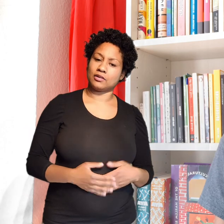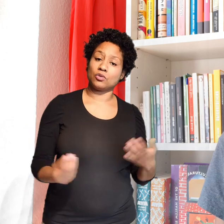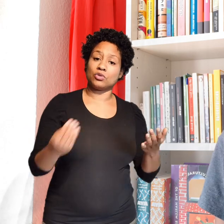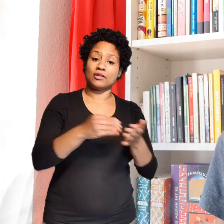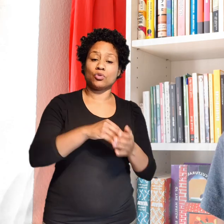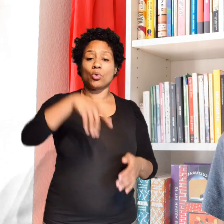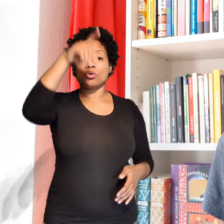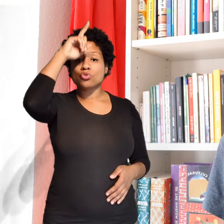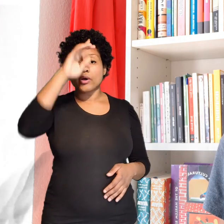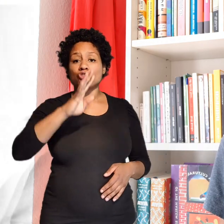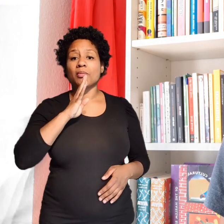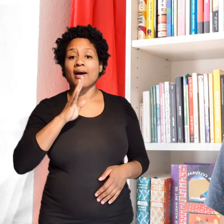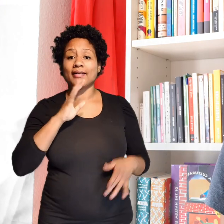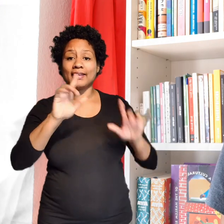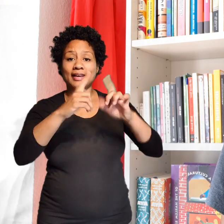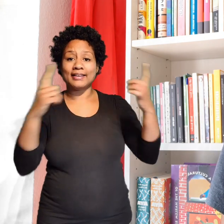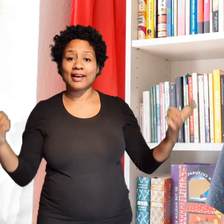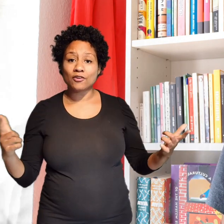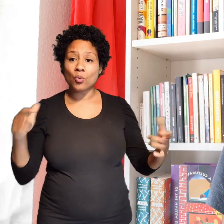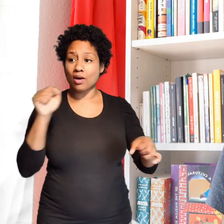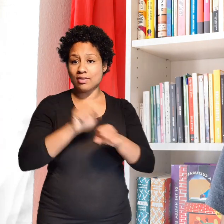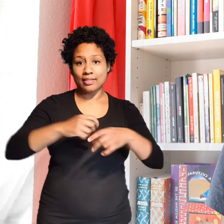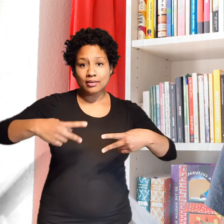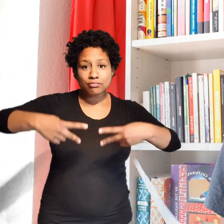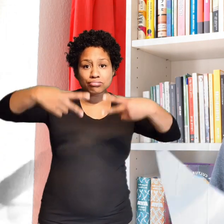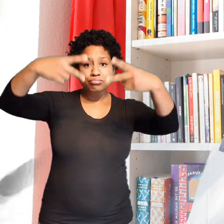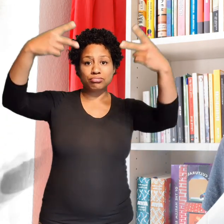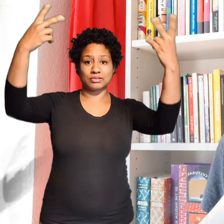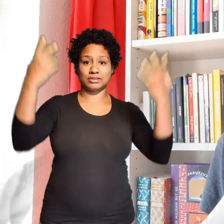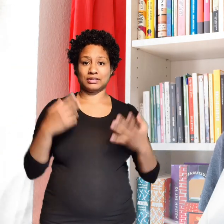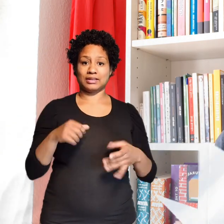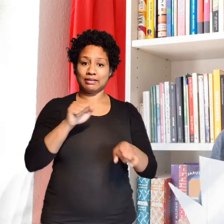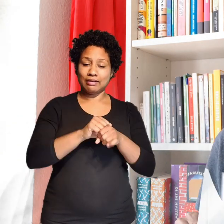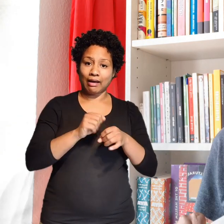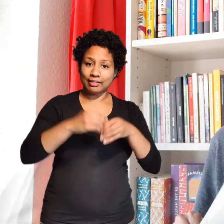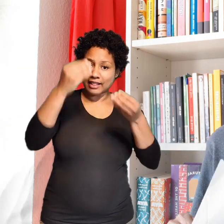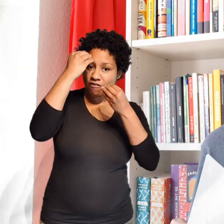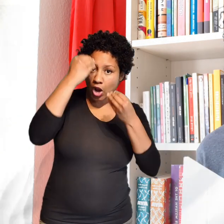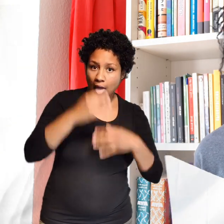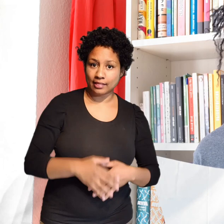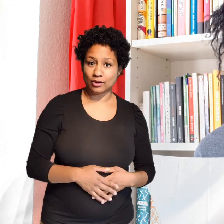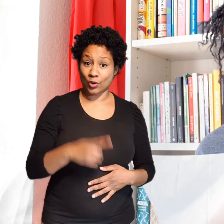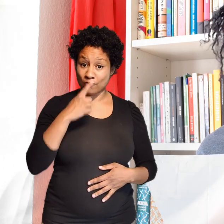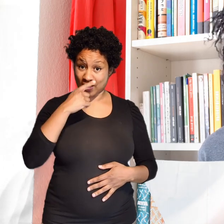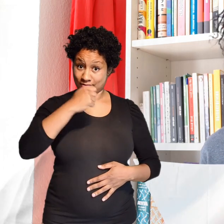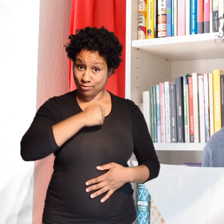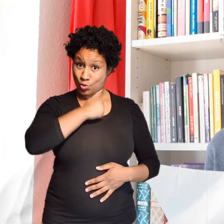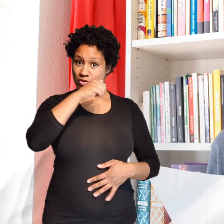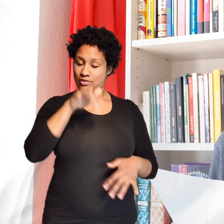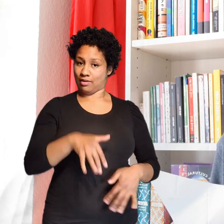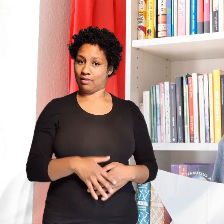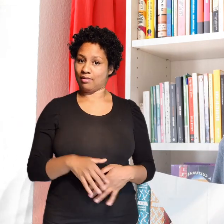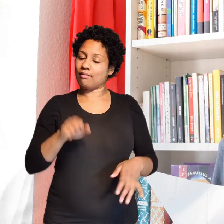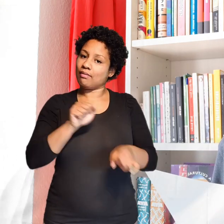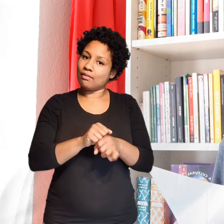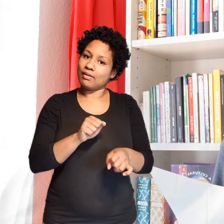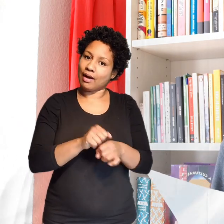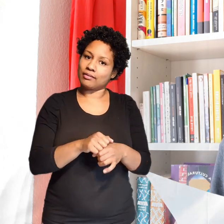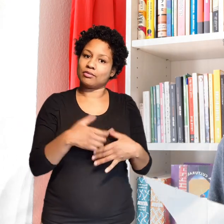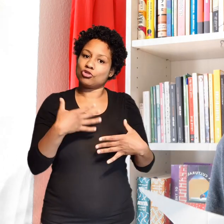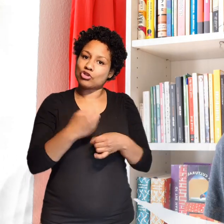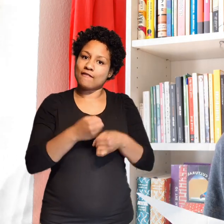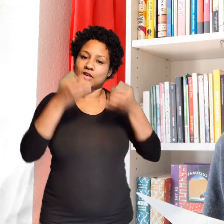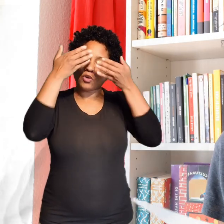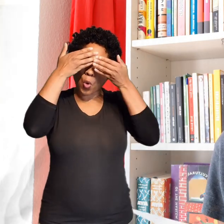wachsen, davon lernen und wenn sie sich traut, wird sie ihren Horizont